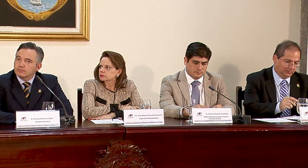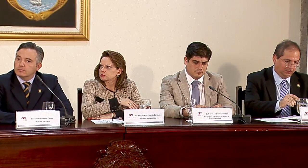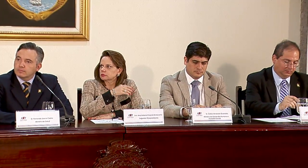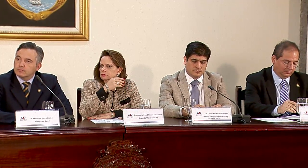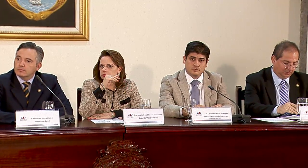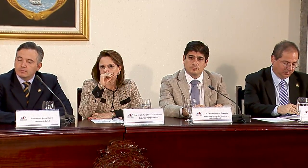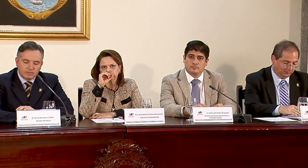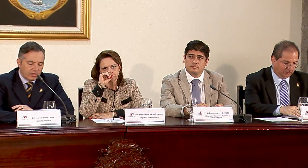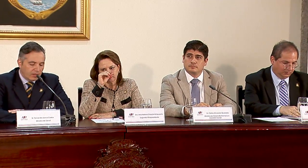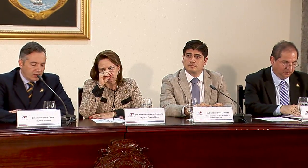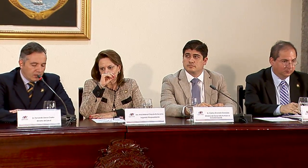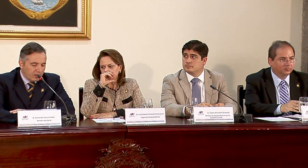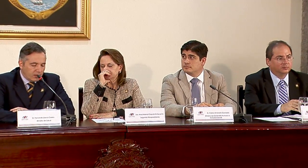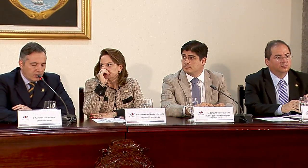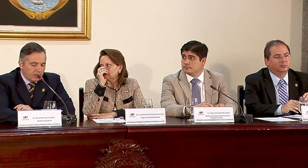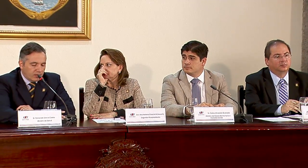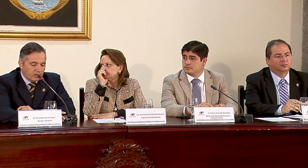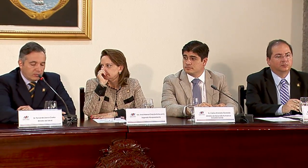abordara esta mañana.